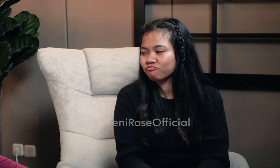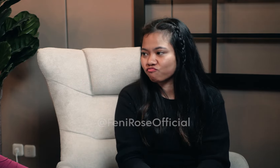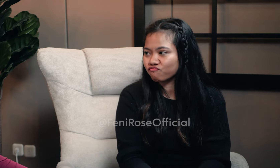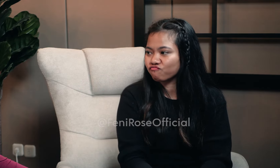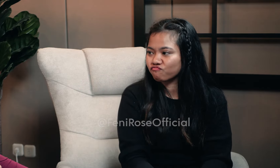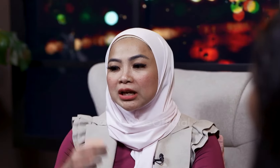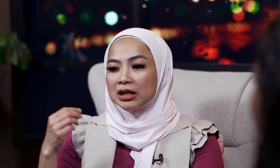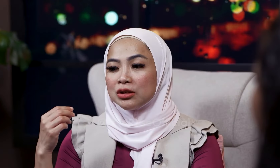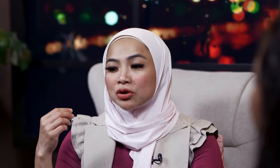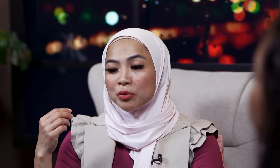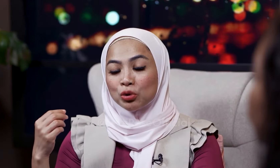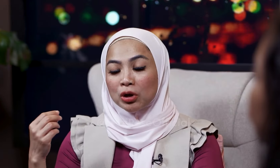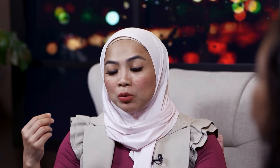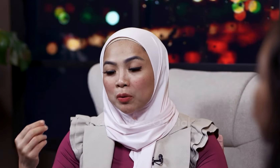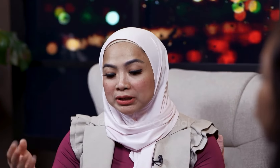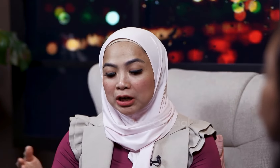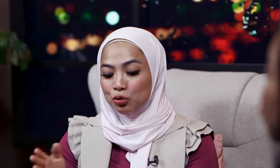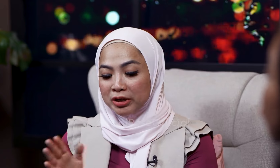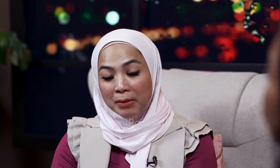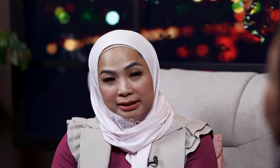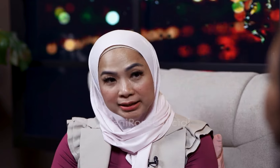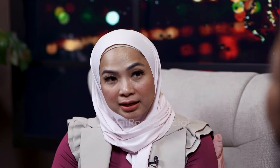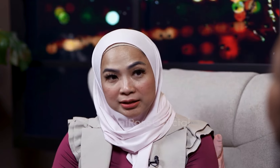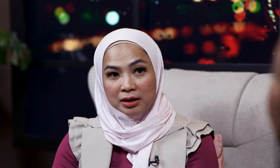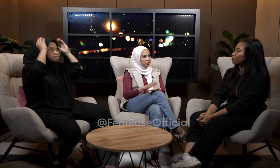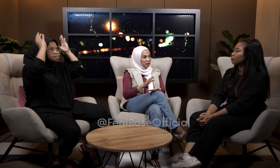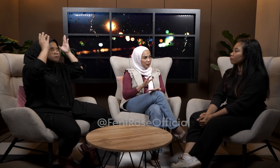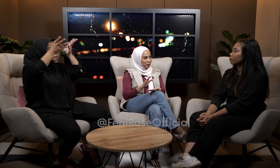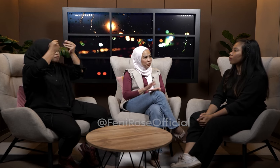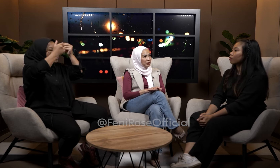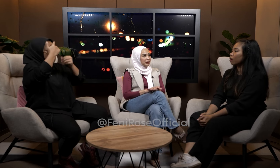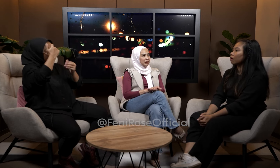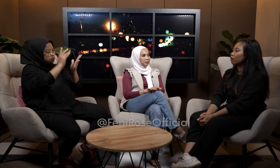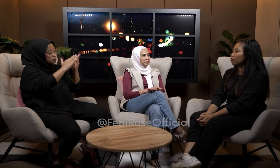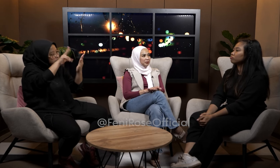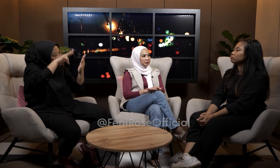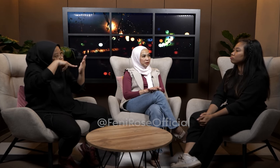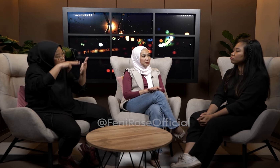itu jadi kan ini juga membutuhkan wawasan harus banyak baca sehingga bisa lebih mudah kan dalam